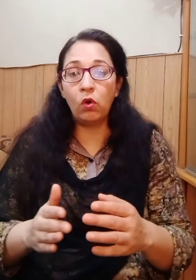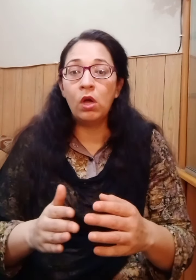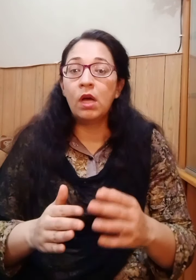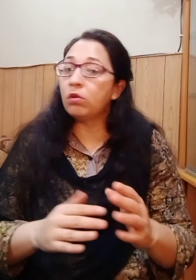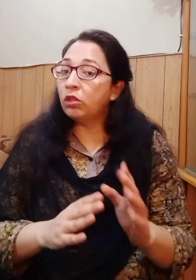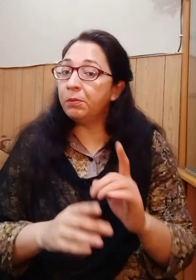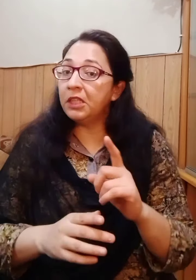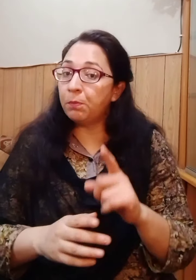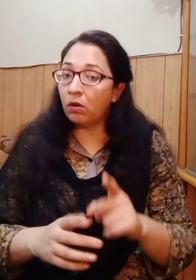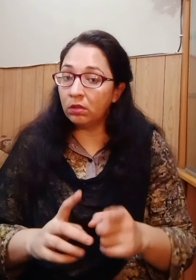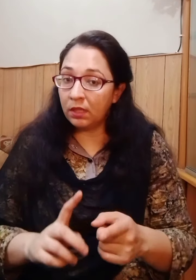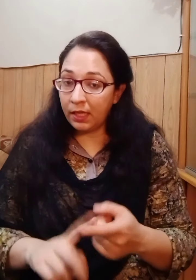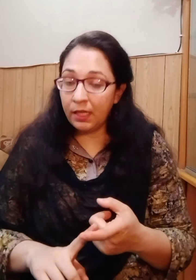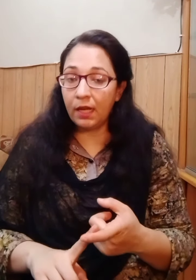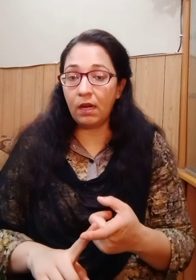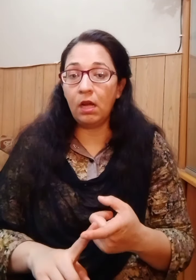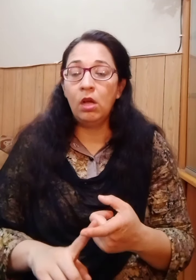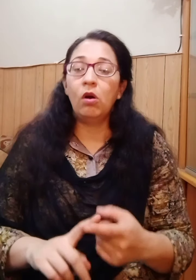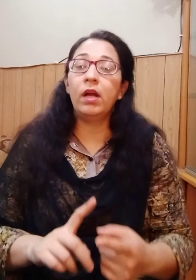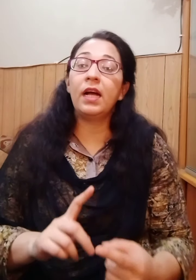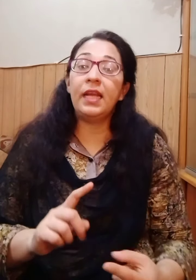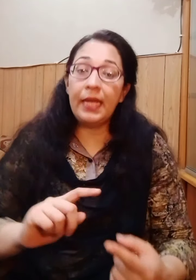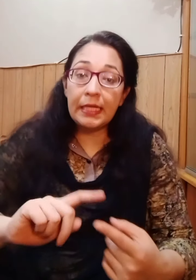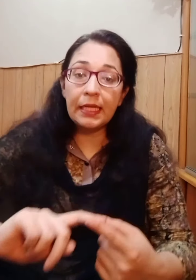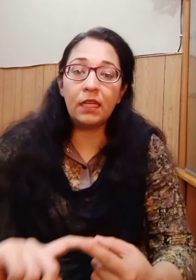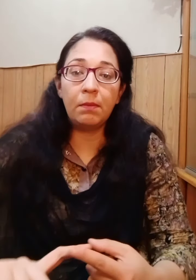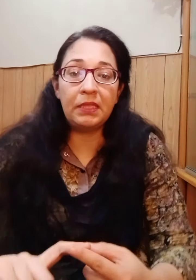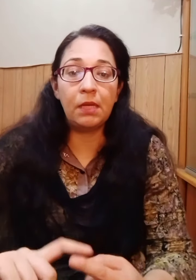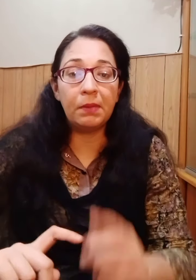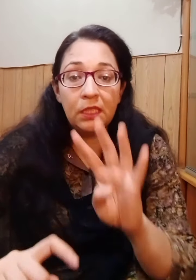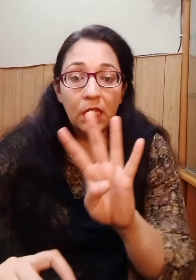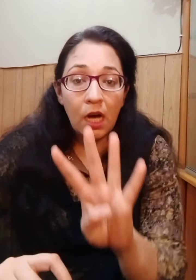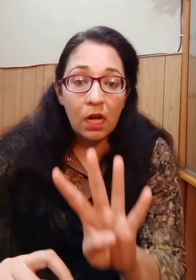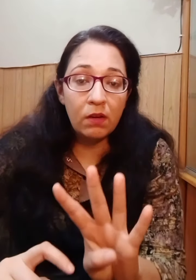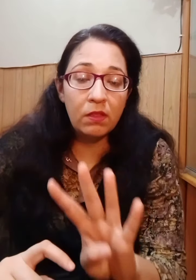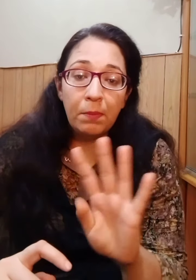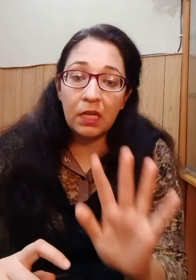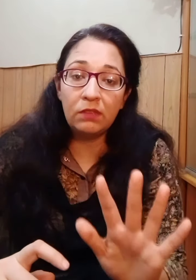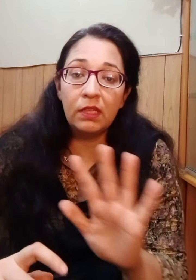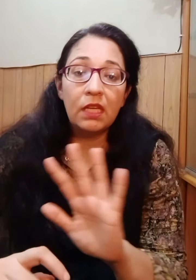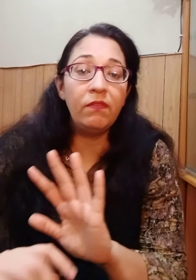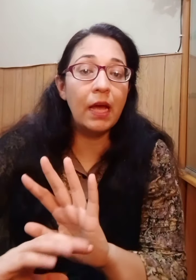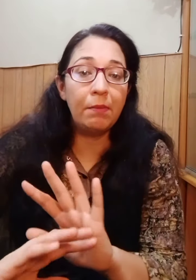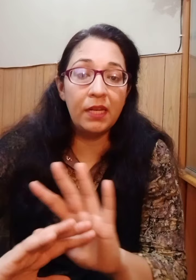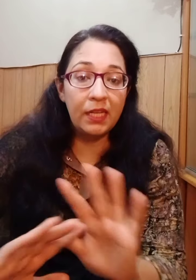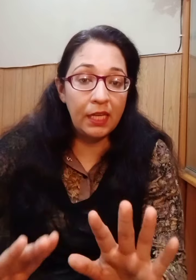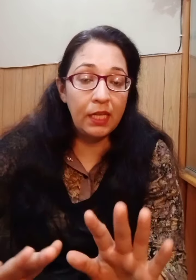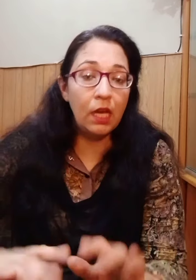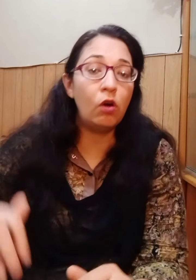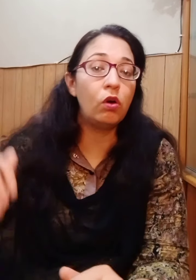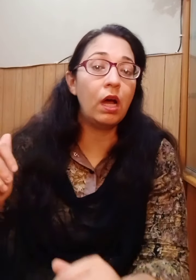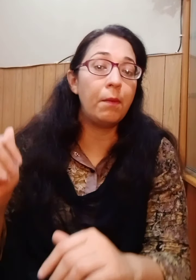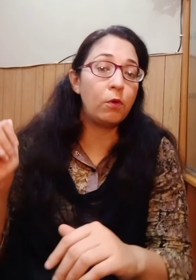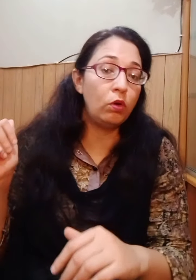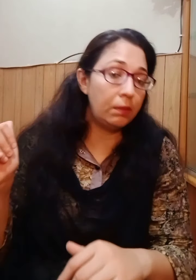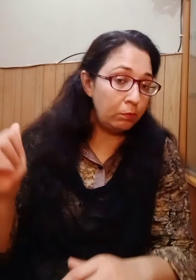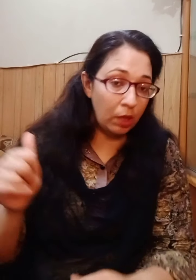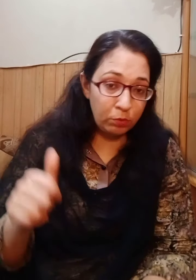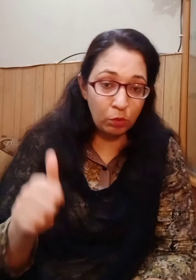वह स्पॉट्स नहीं कर रहा और अगर 1 साल के बच्चे 4 से 5 वर्ष की वृद्धि नहीं है और आपको जप